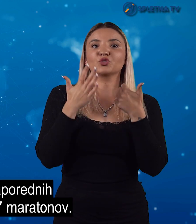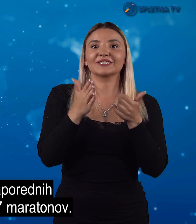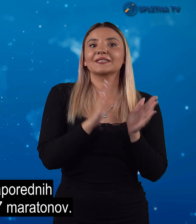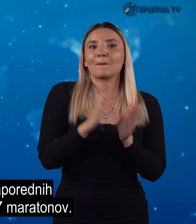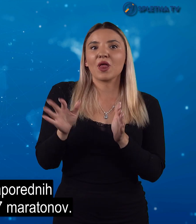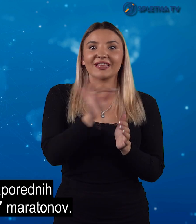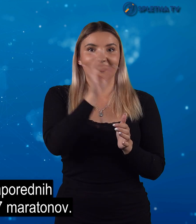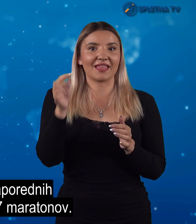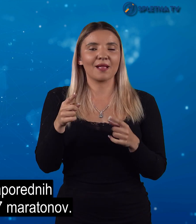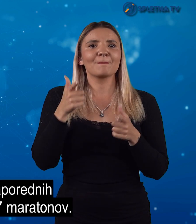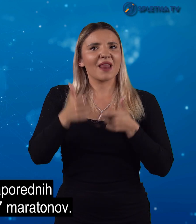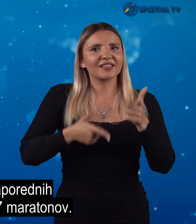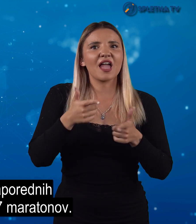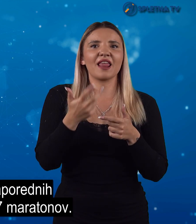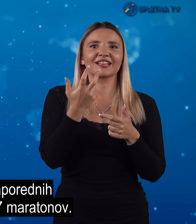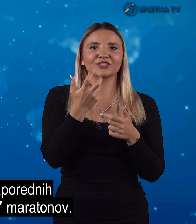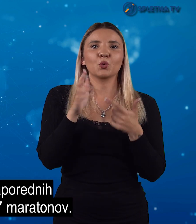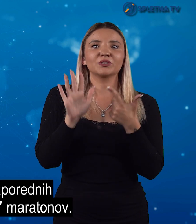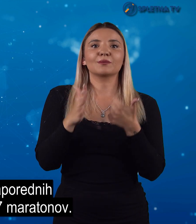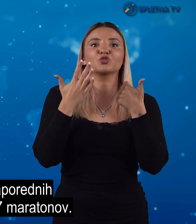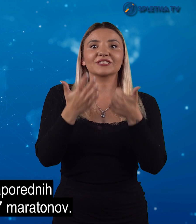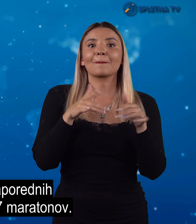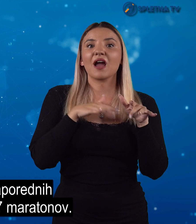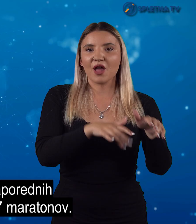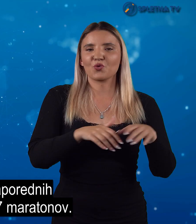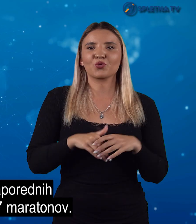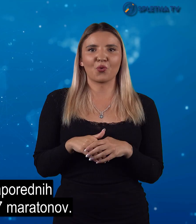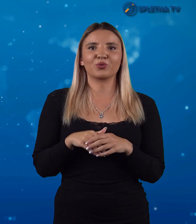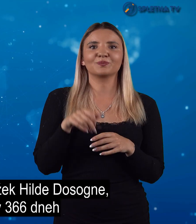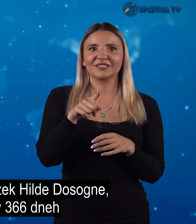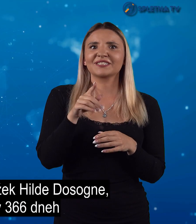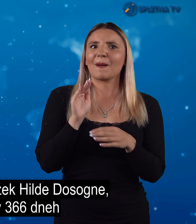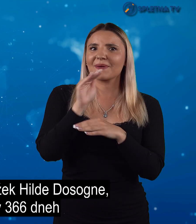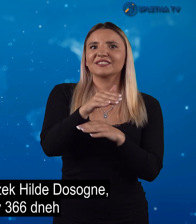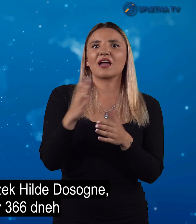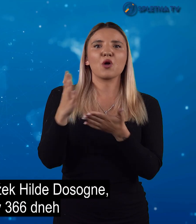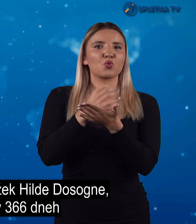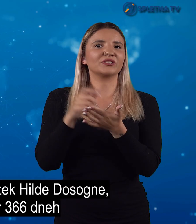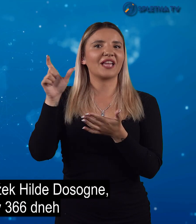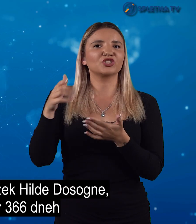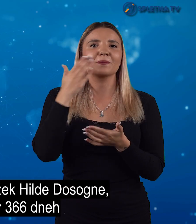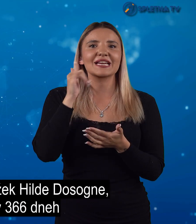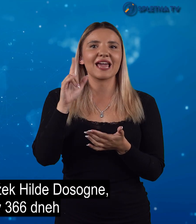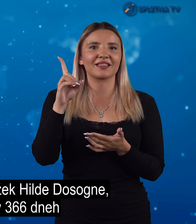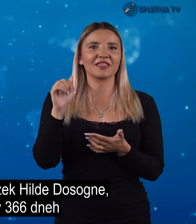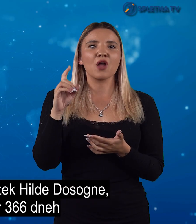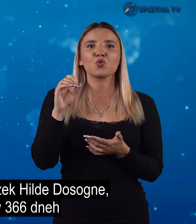dneh pretekla 367 maratonov. S tem je presegla dosežek Hilde Dosonje, ki je